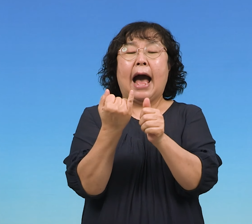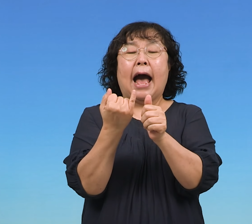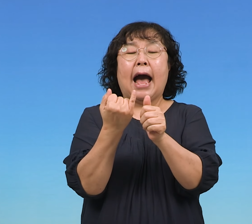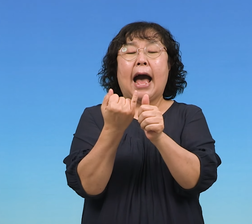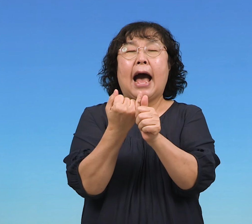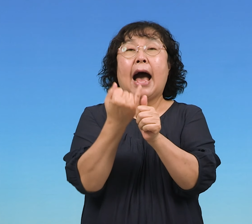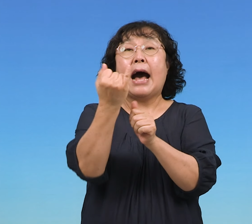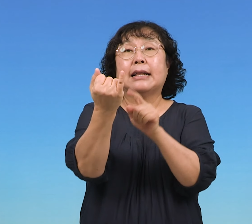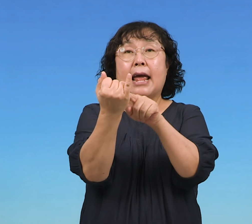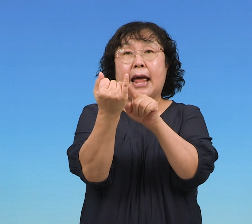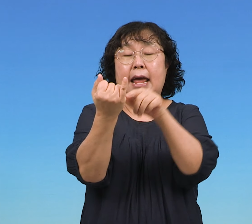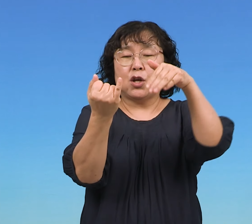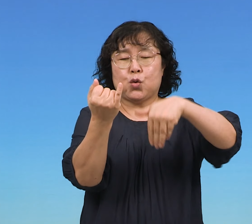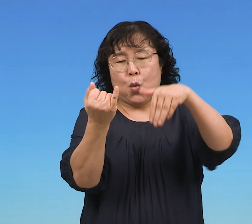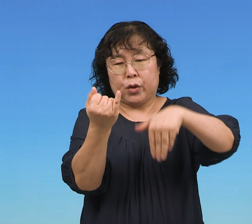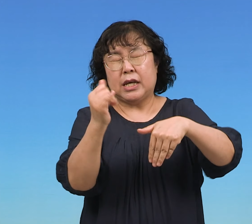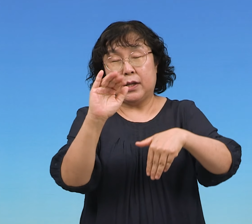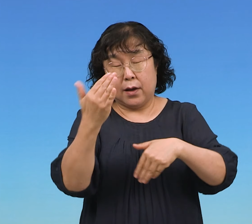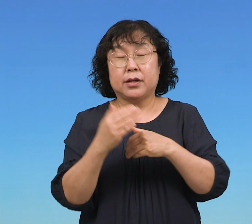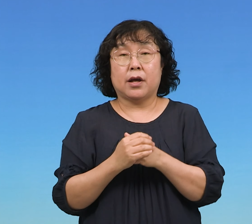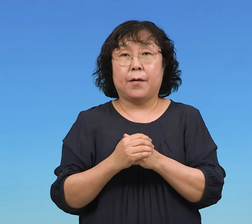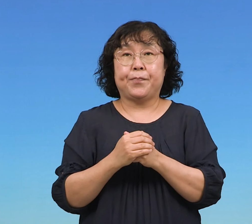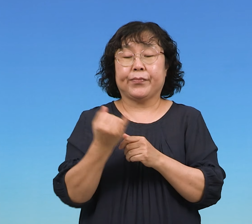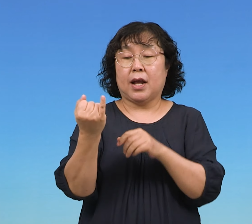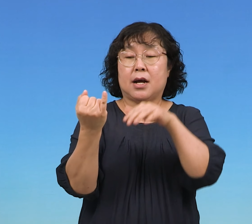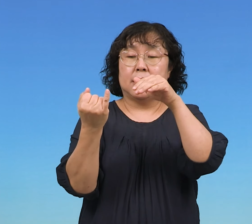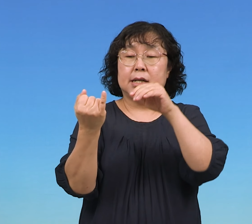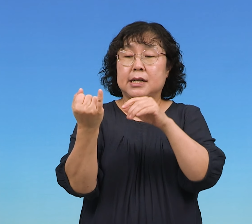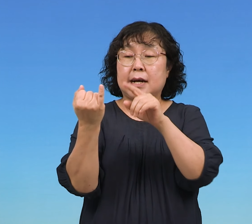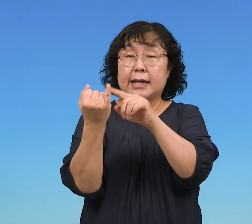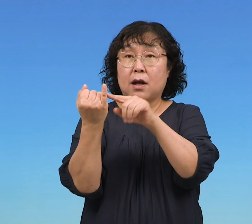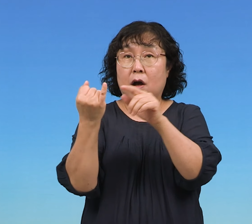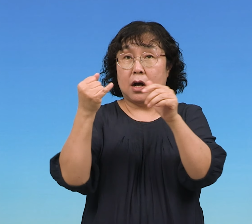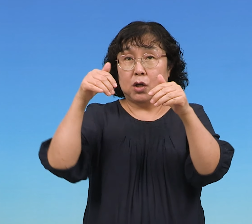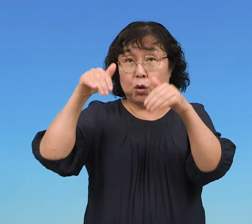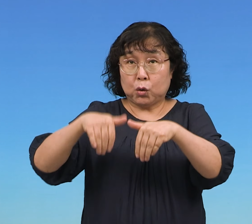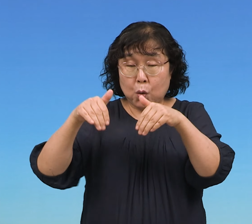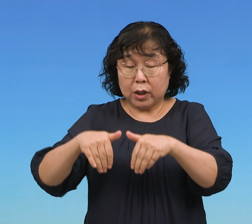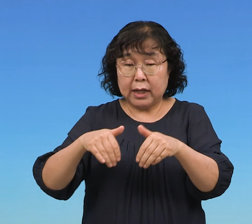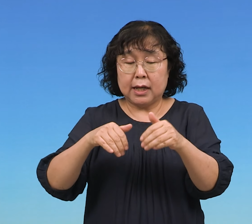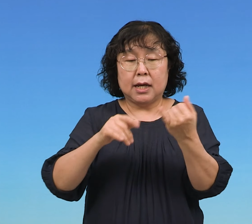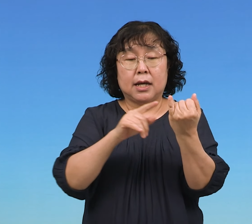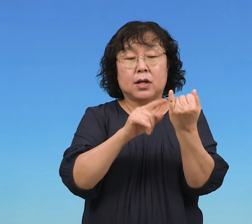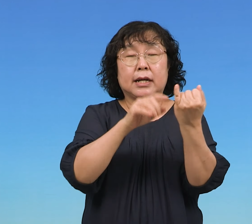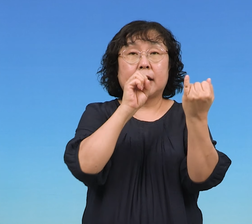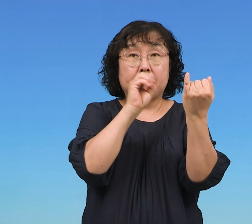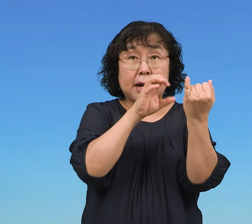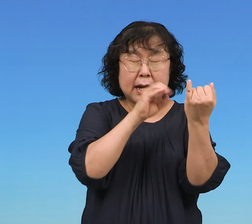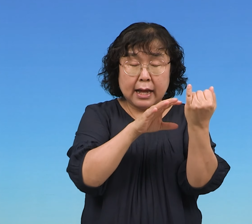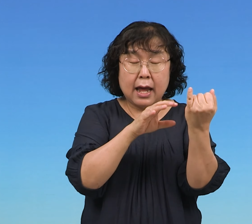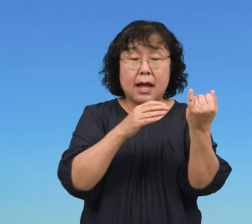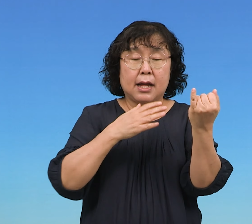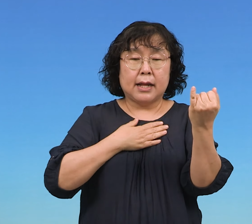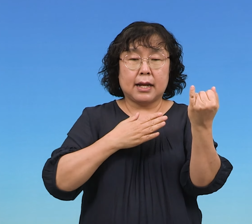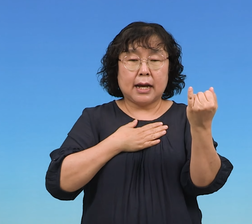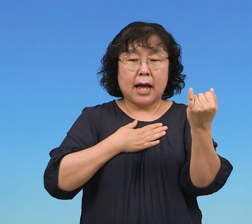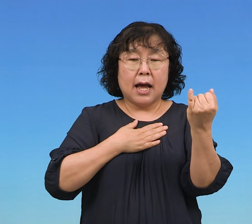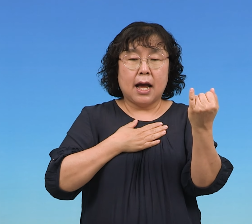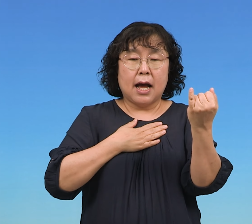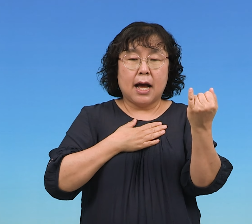했느냐? 3절을 보십시오. 그의 여주인에게 이르되 우리 주인이 사마리아에 계신 선지자 앞에